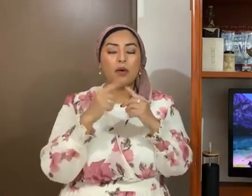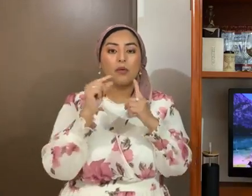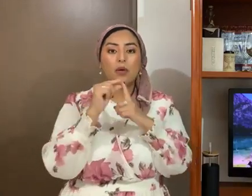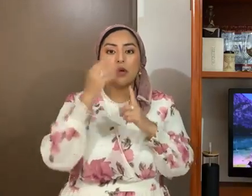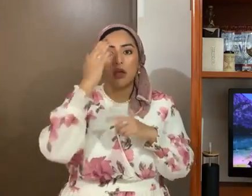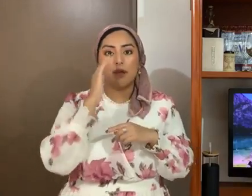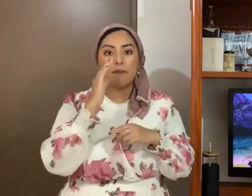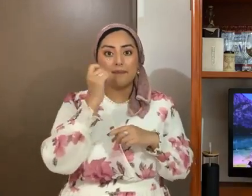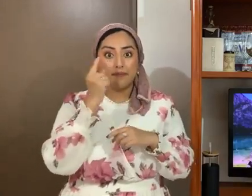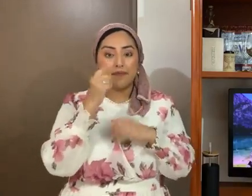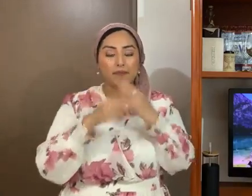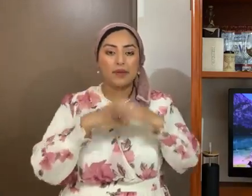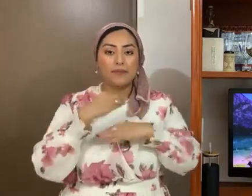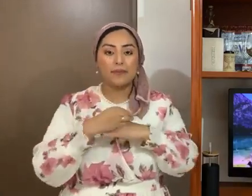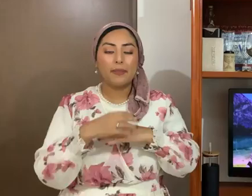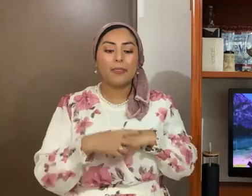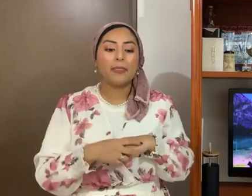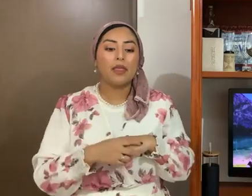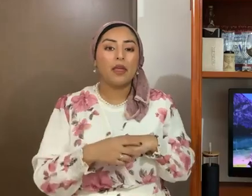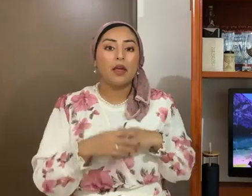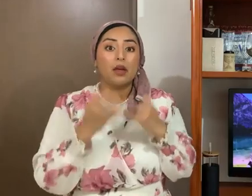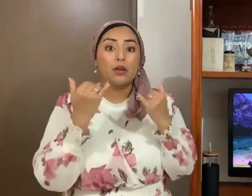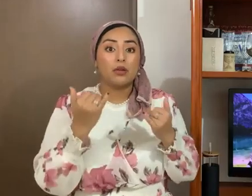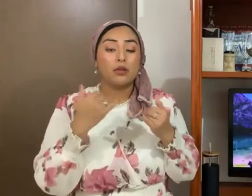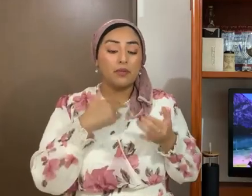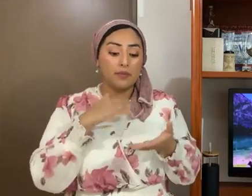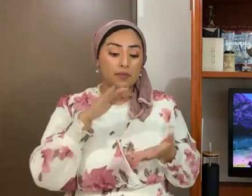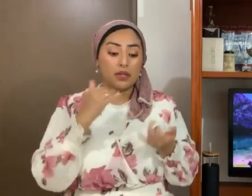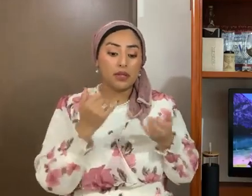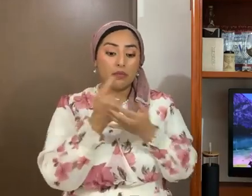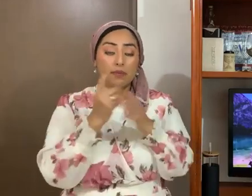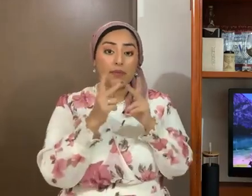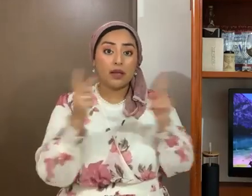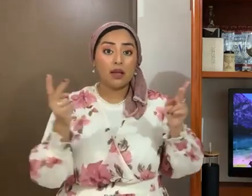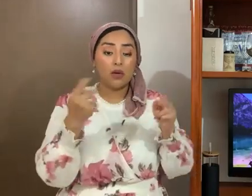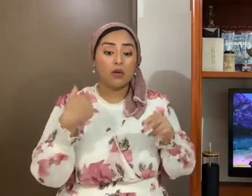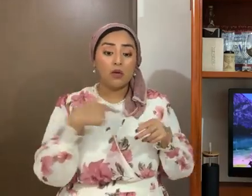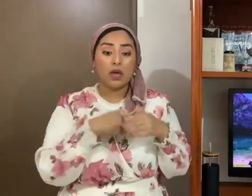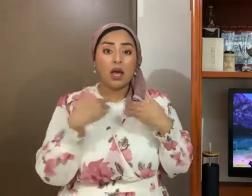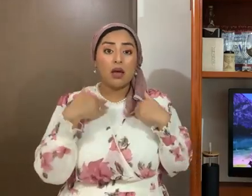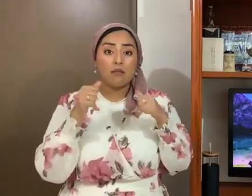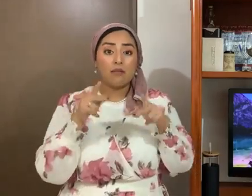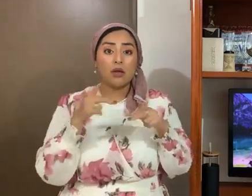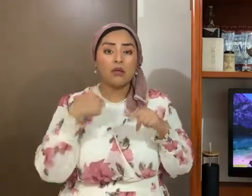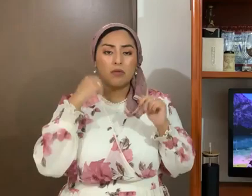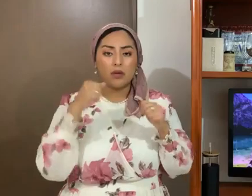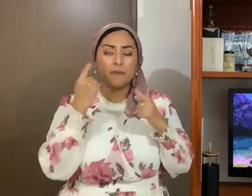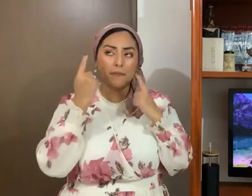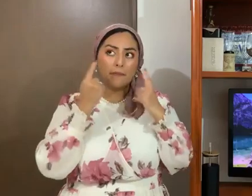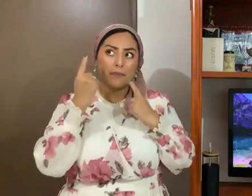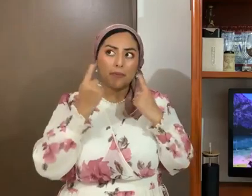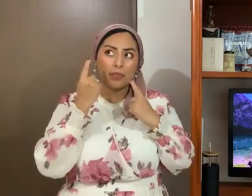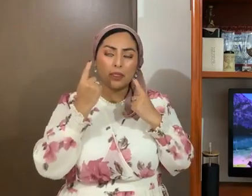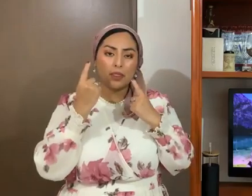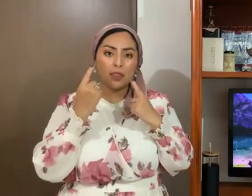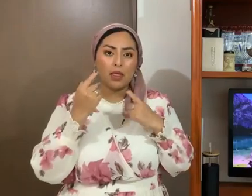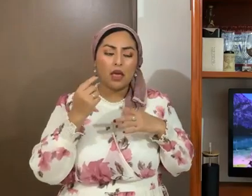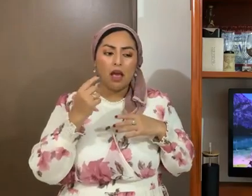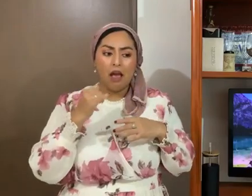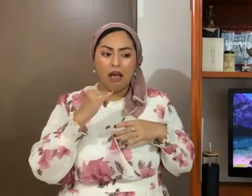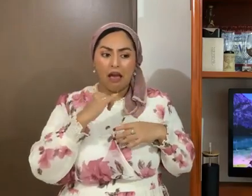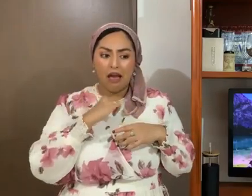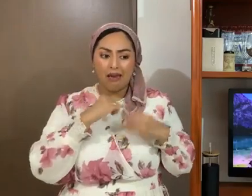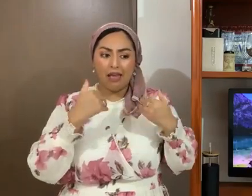palabra. ¿Amén? Hoy al estudiar esta parashá tenemos la oportunidad de reflexionar. ¿He